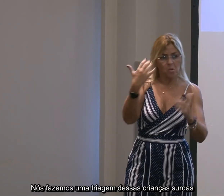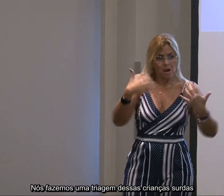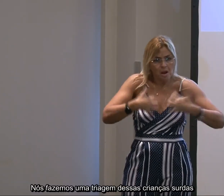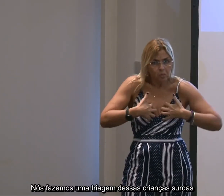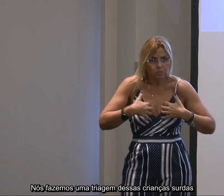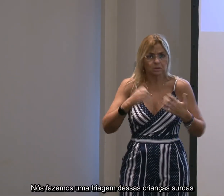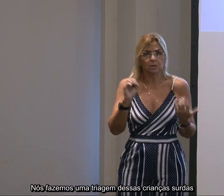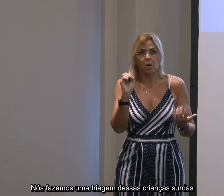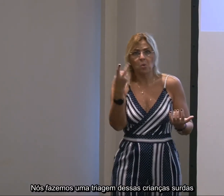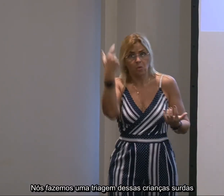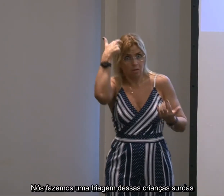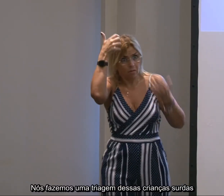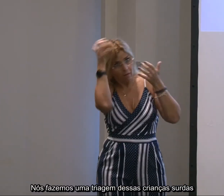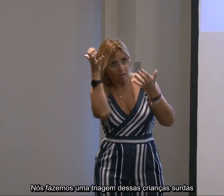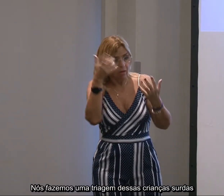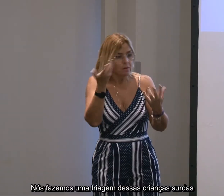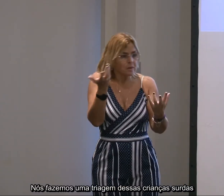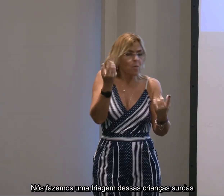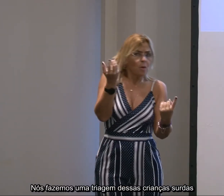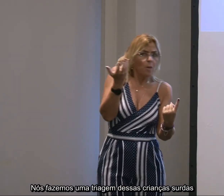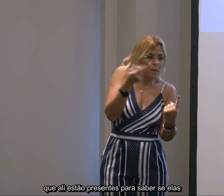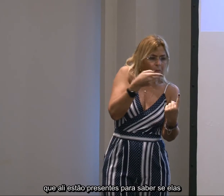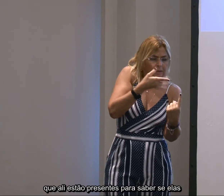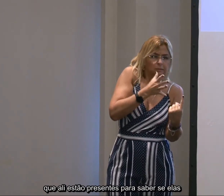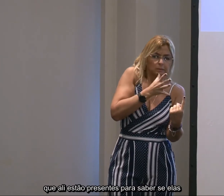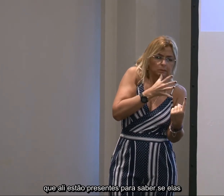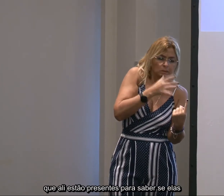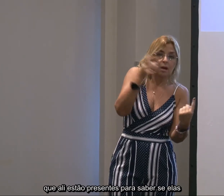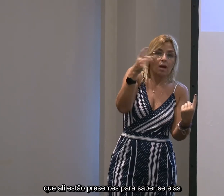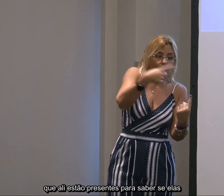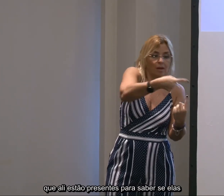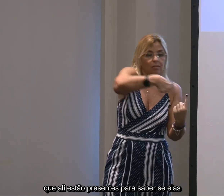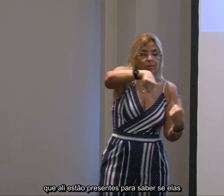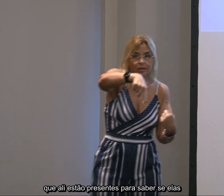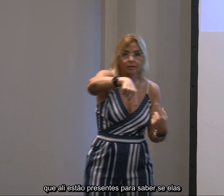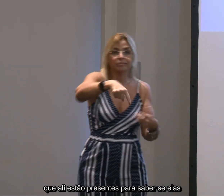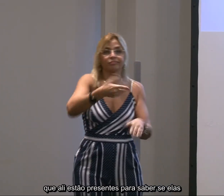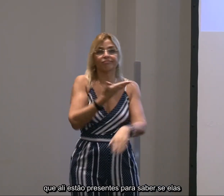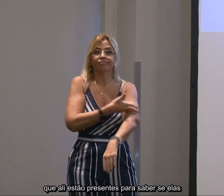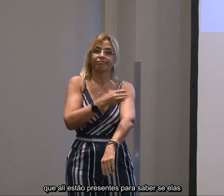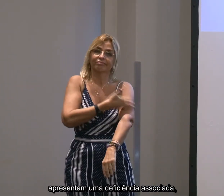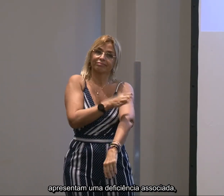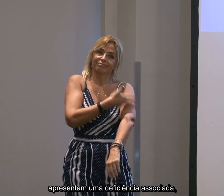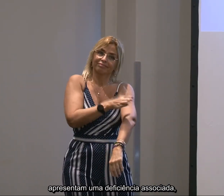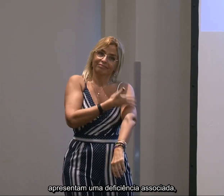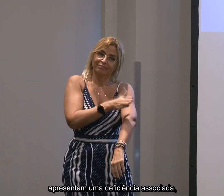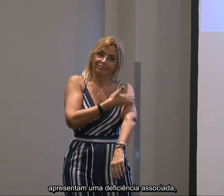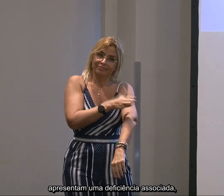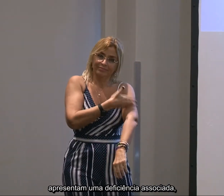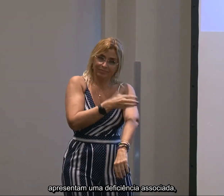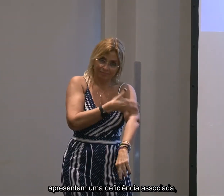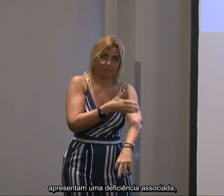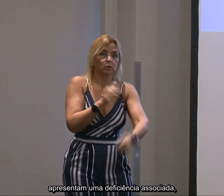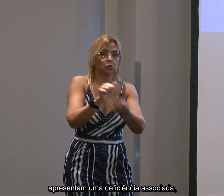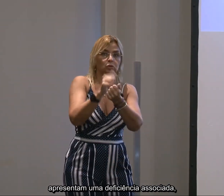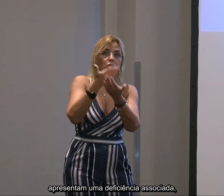a gente faz uma triagem dessas crianças surdas que ali estão presentes para saber se elas apresentam uma deficiência associada, se